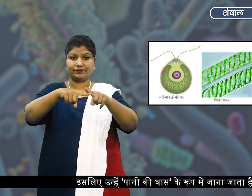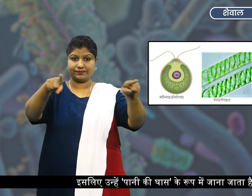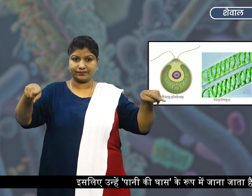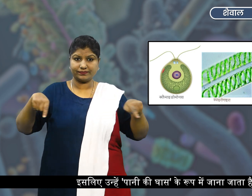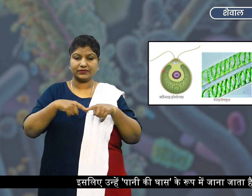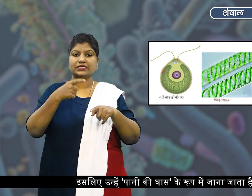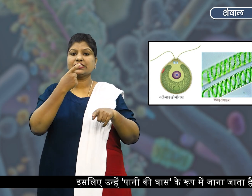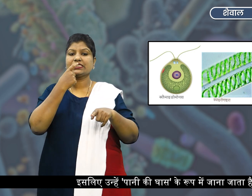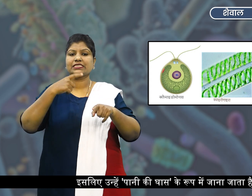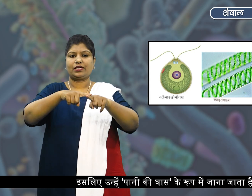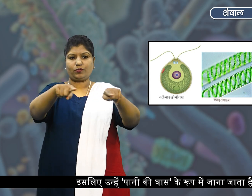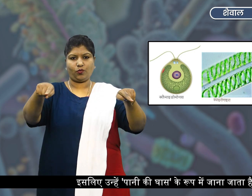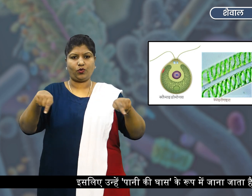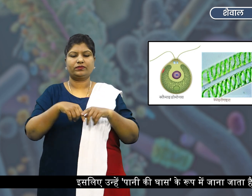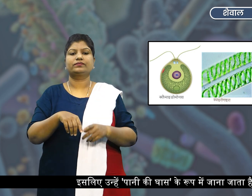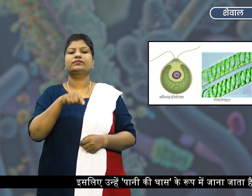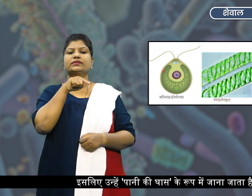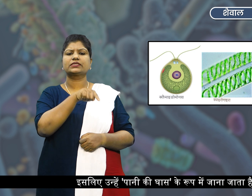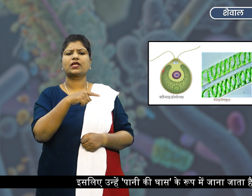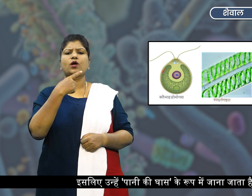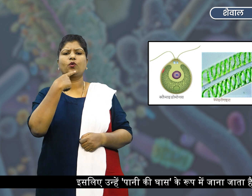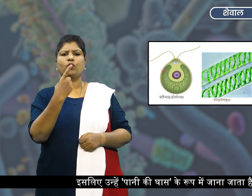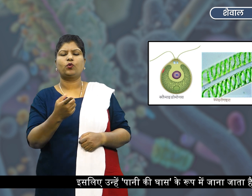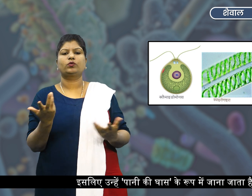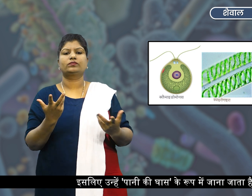इसलिए उन्हें पानी की घास के रूप में जाना जाता है।